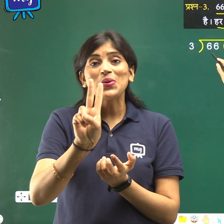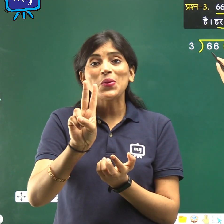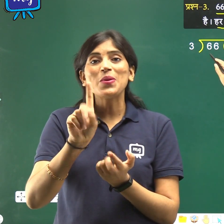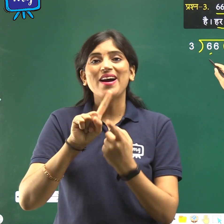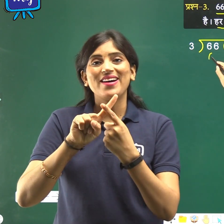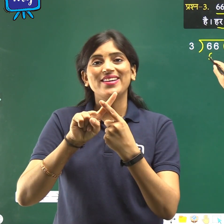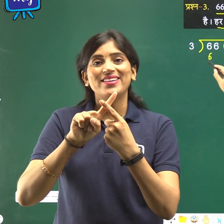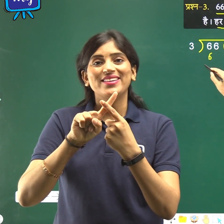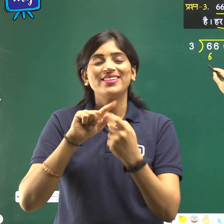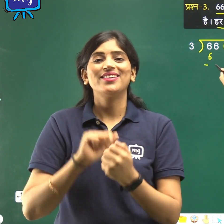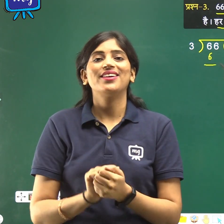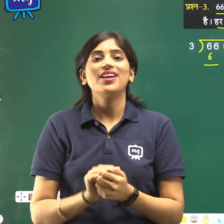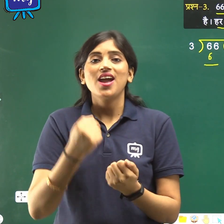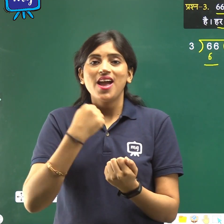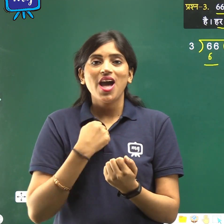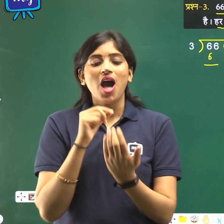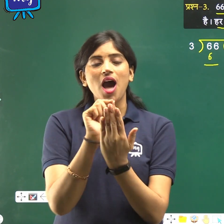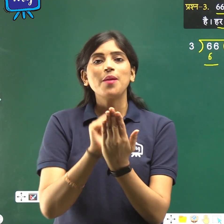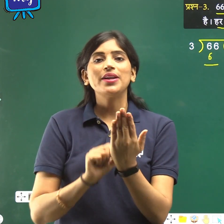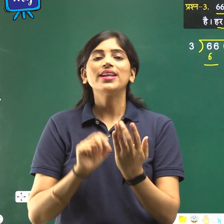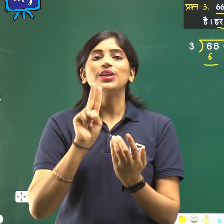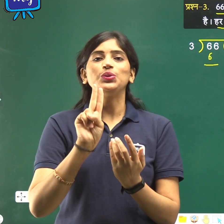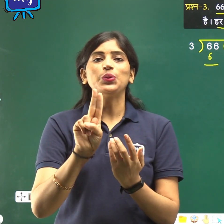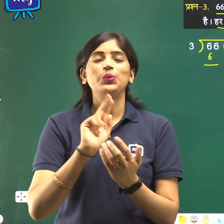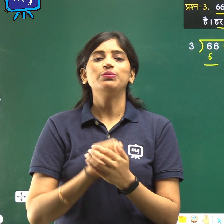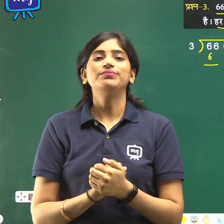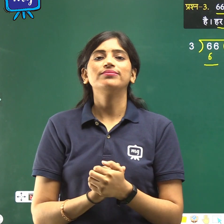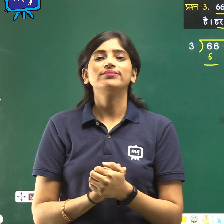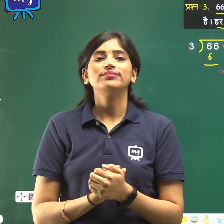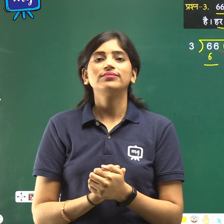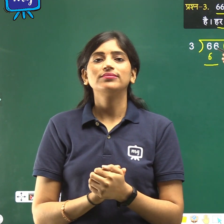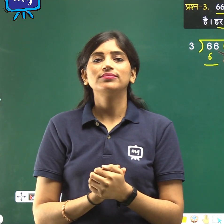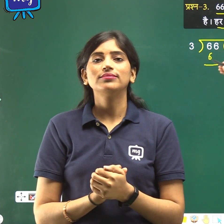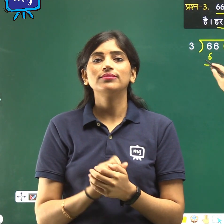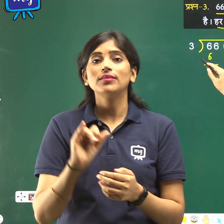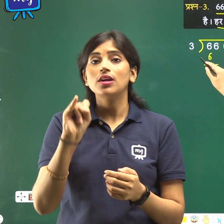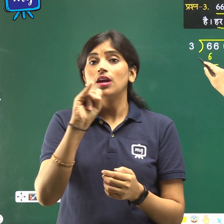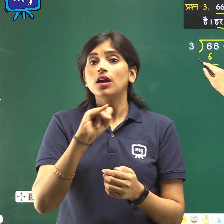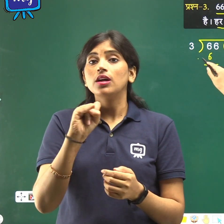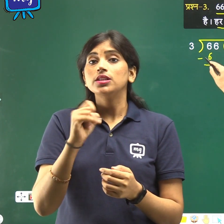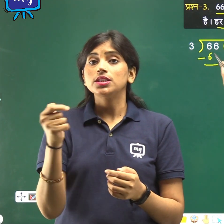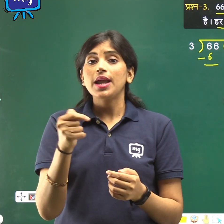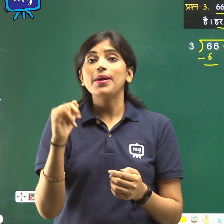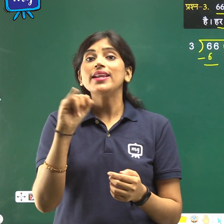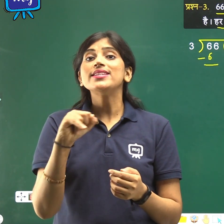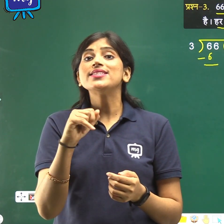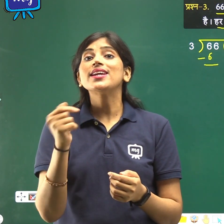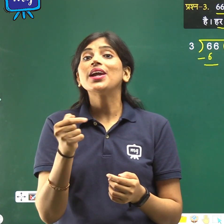बार। तो हमने लिखे 2। 6 में से 6 गए तो